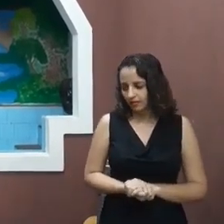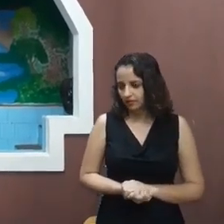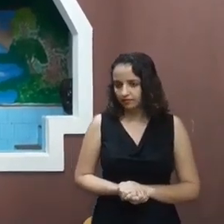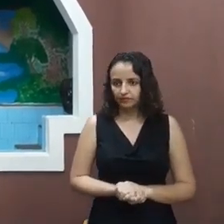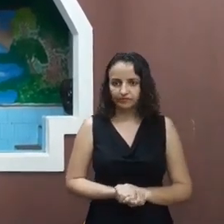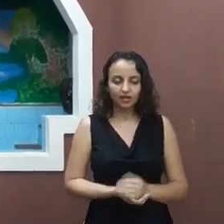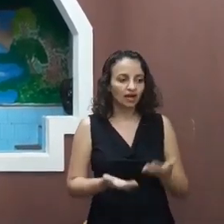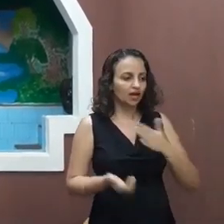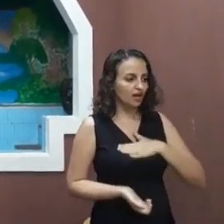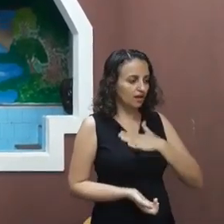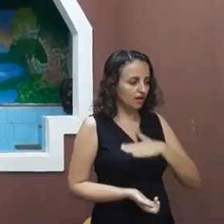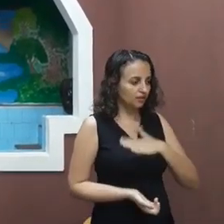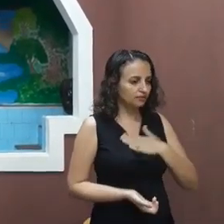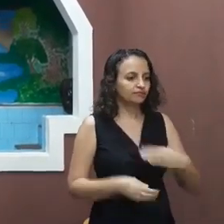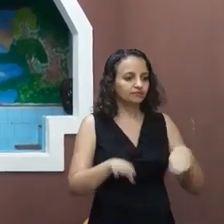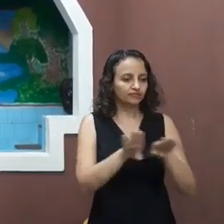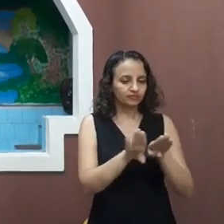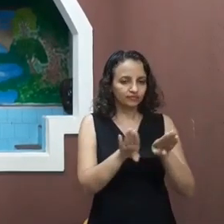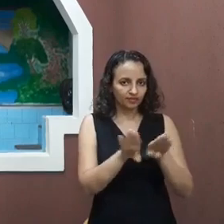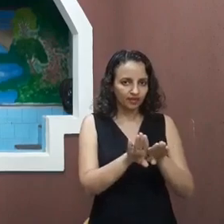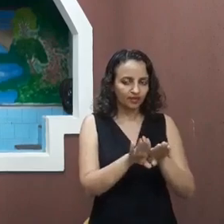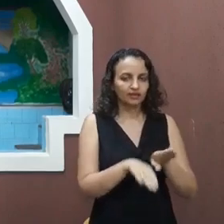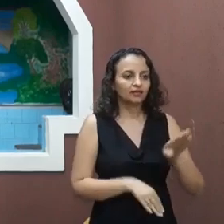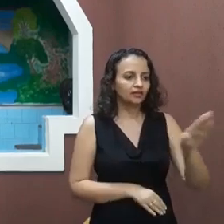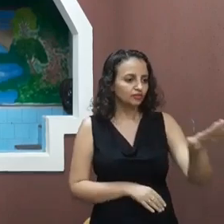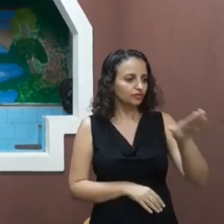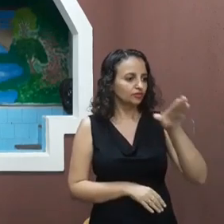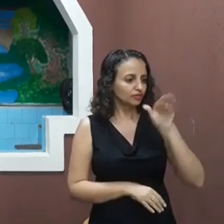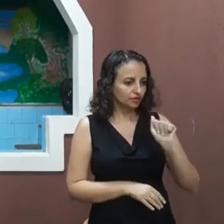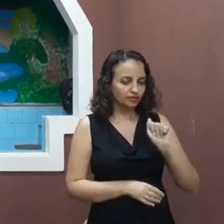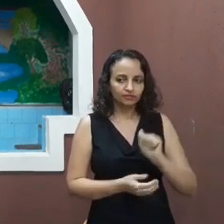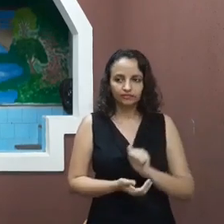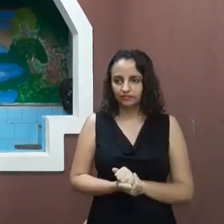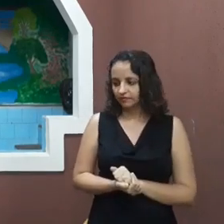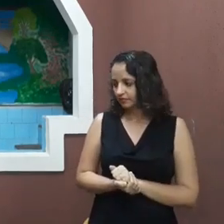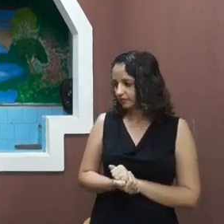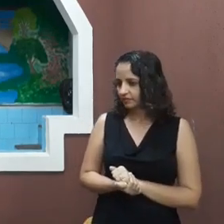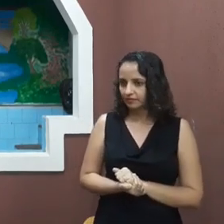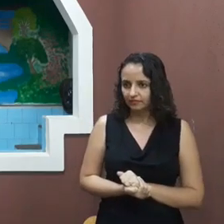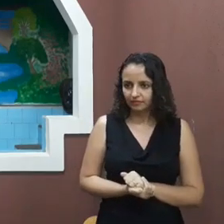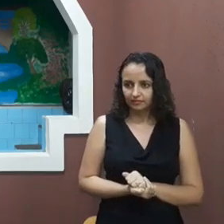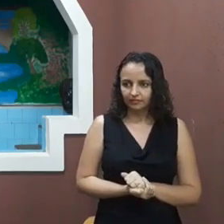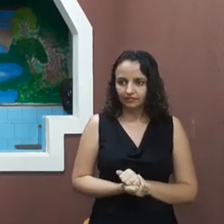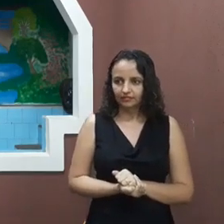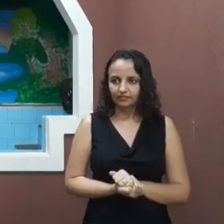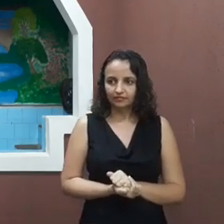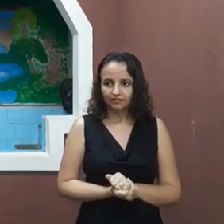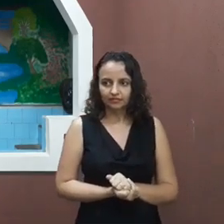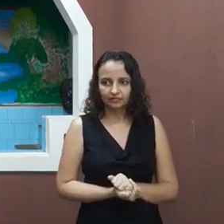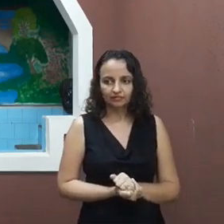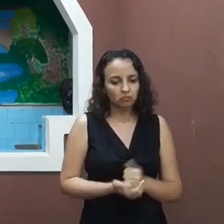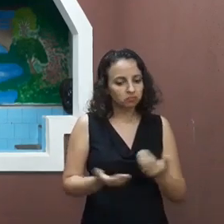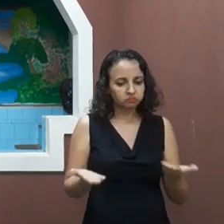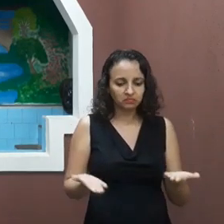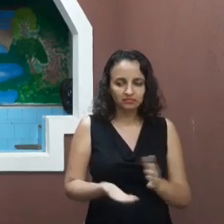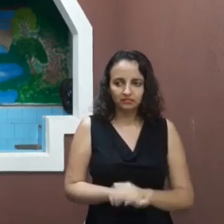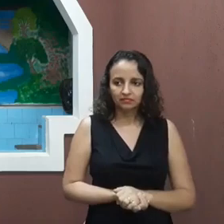Eu gostaria também de convidar. Será que, acho que às vezes tem que trocar o Rafinha aí para ir, você vir para baixo,